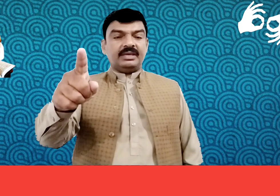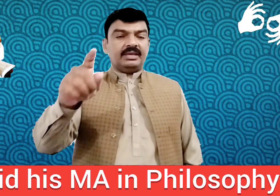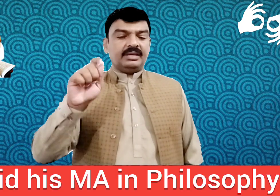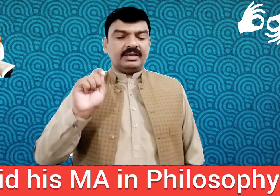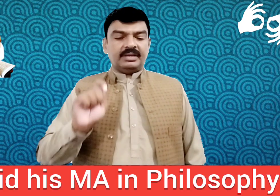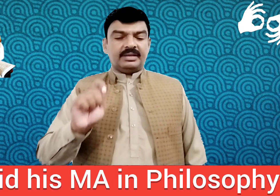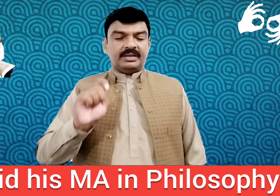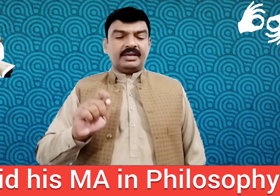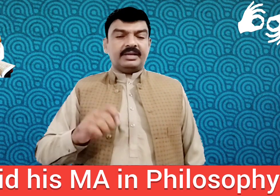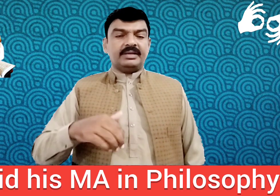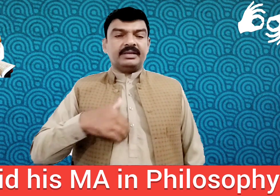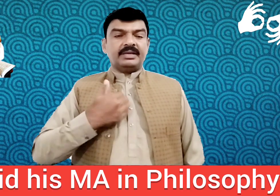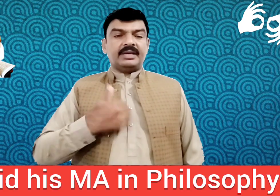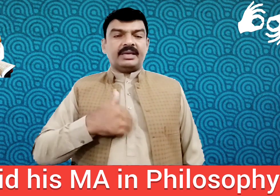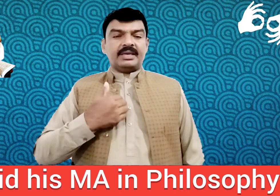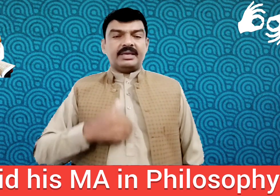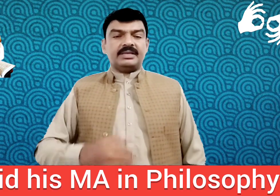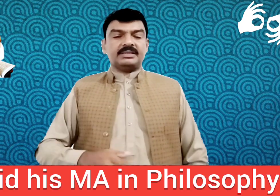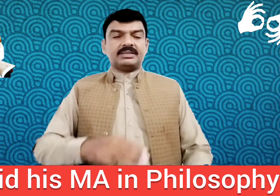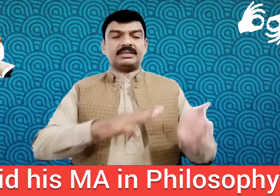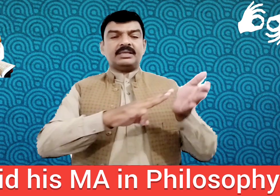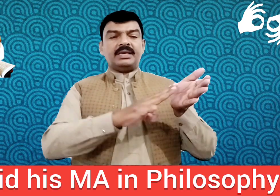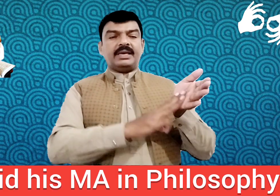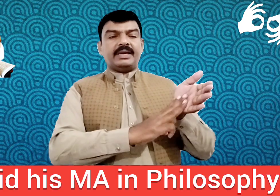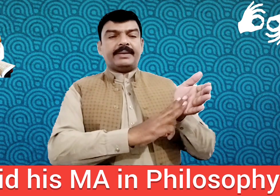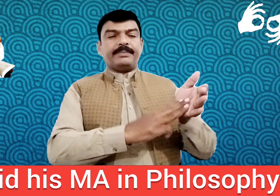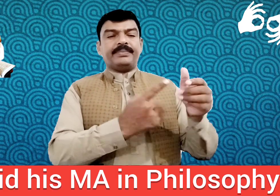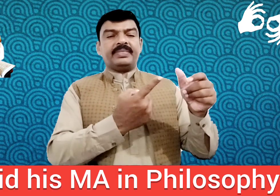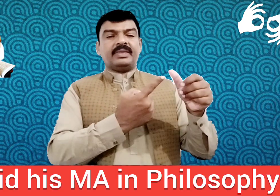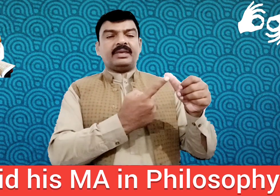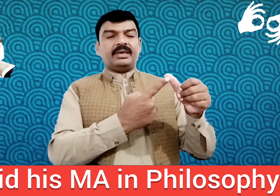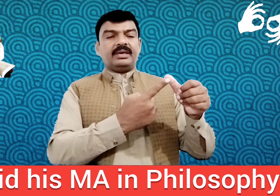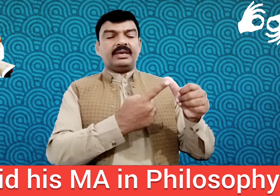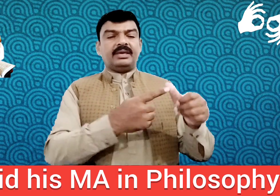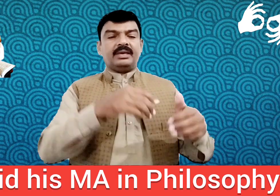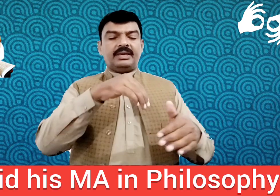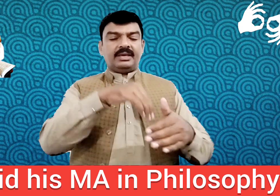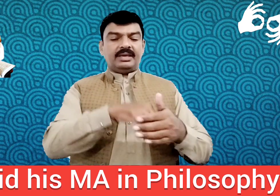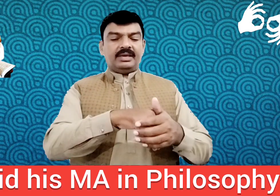He did his MA in